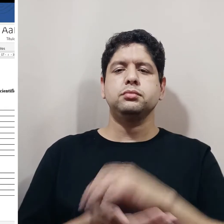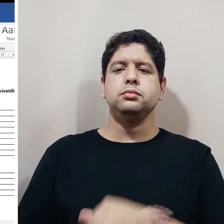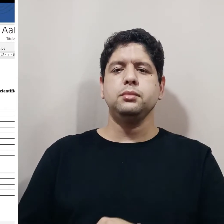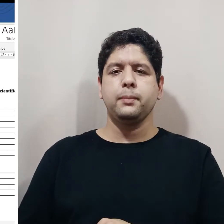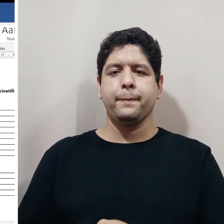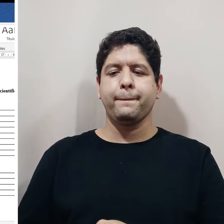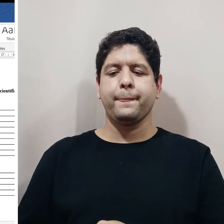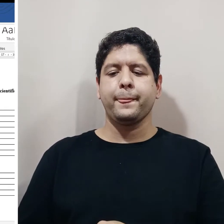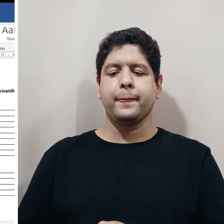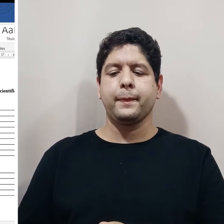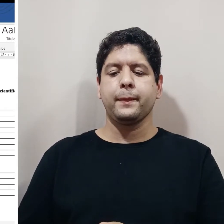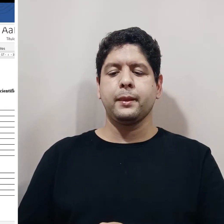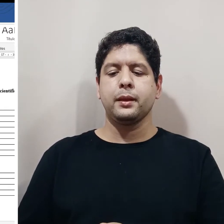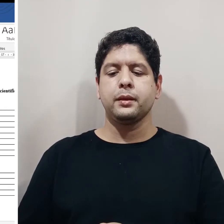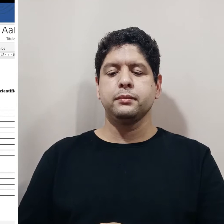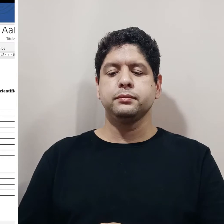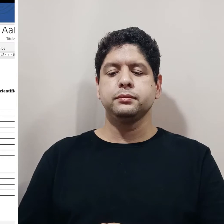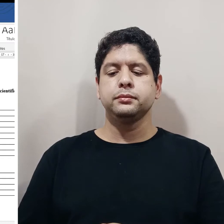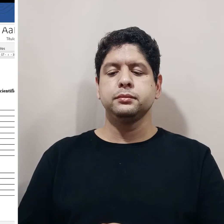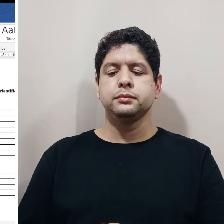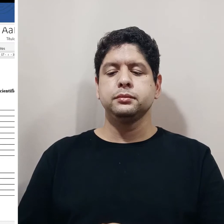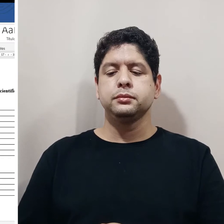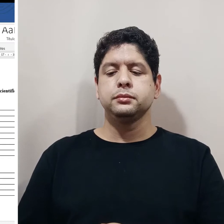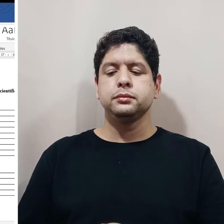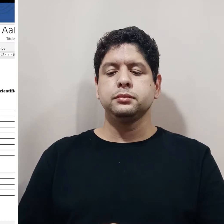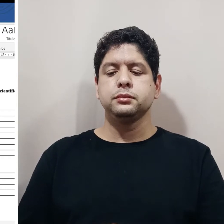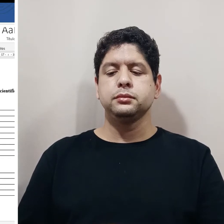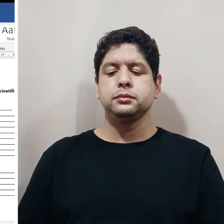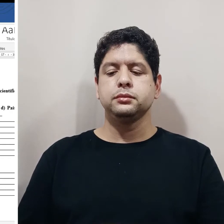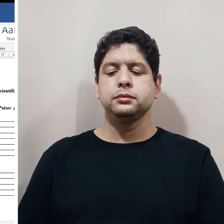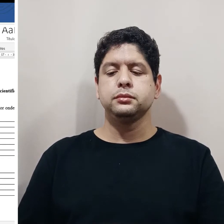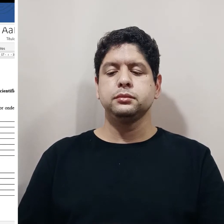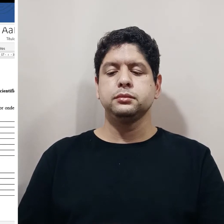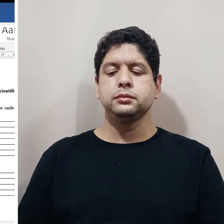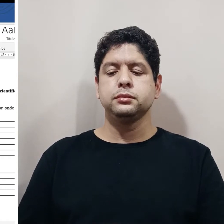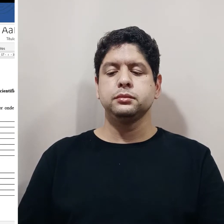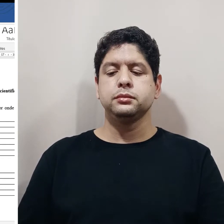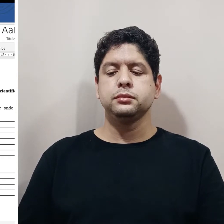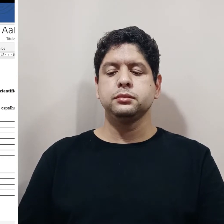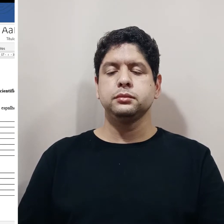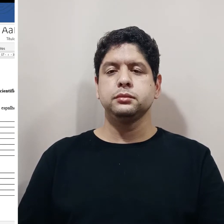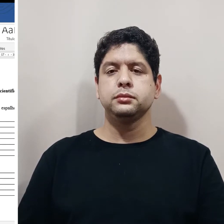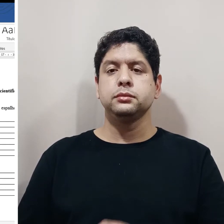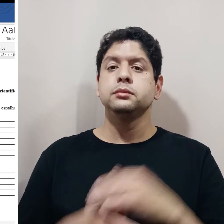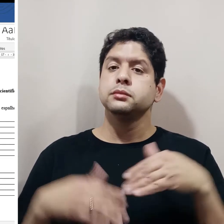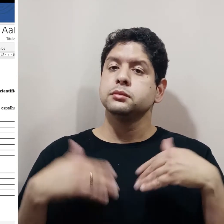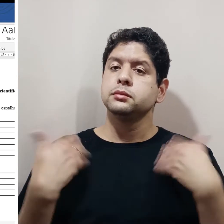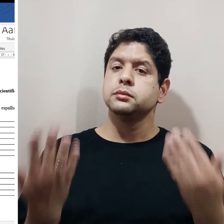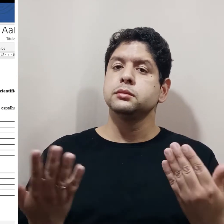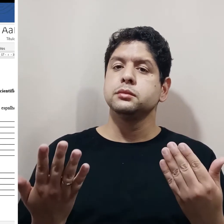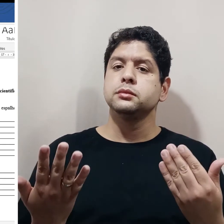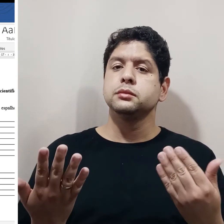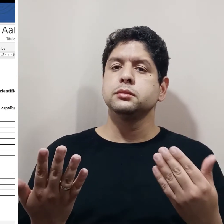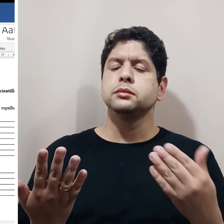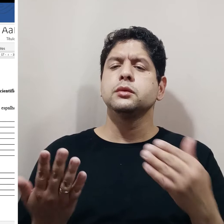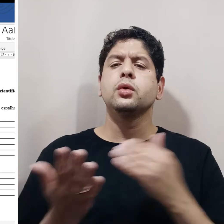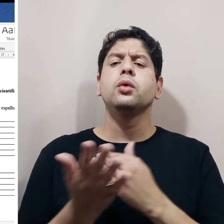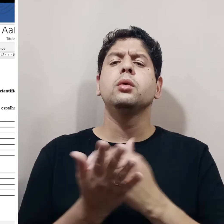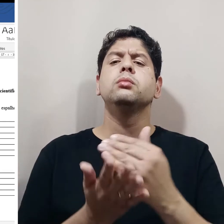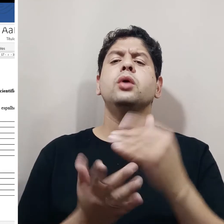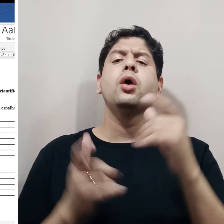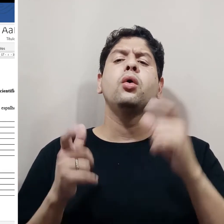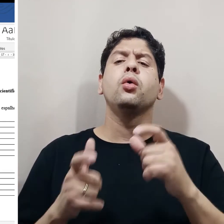marcar justamente a mudança desses períodos, de um para o outro. O fim